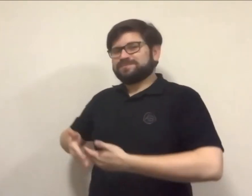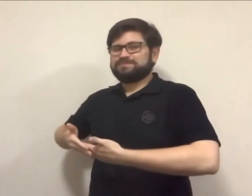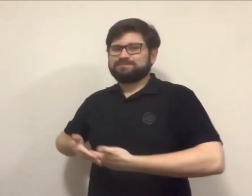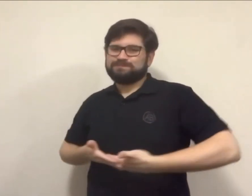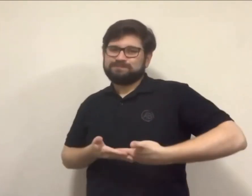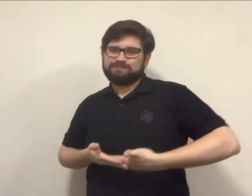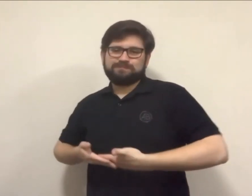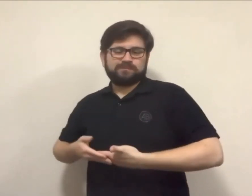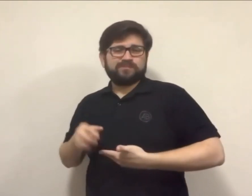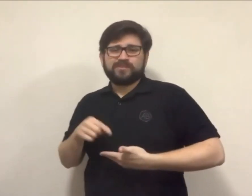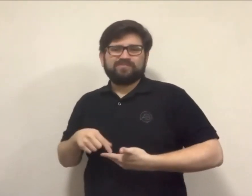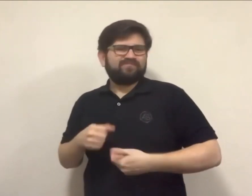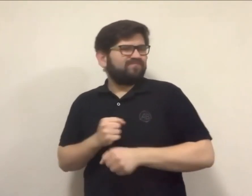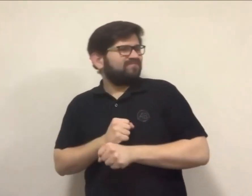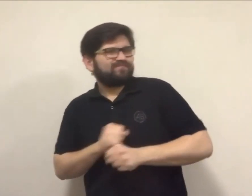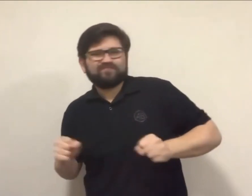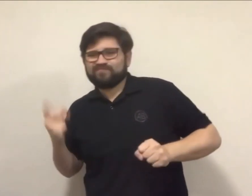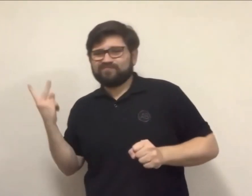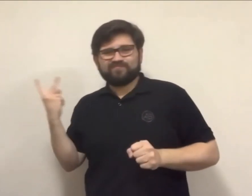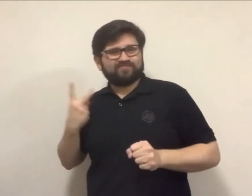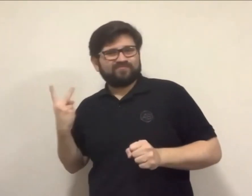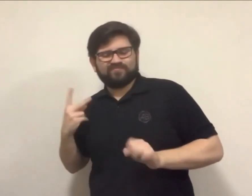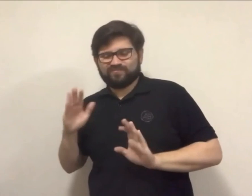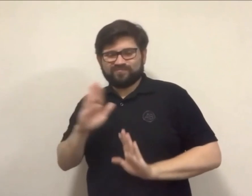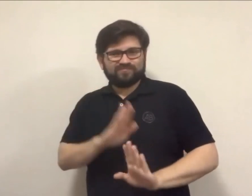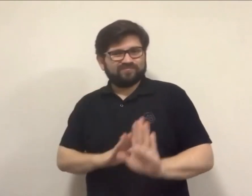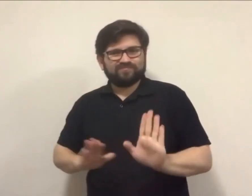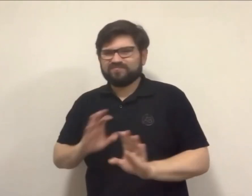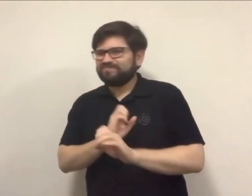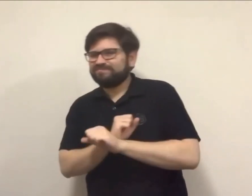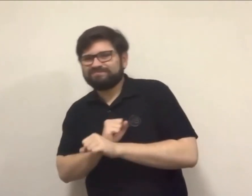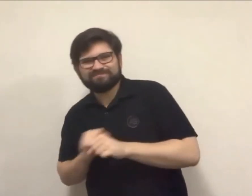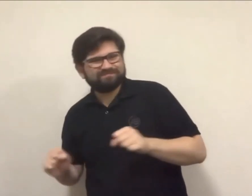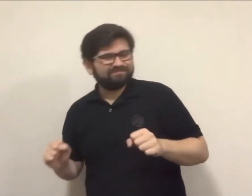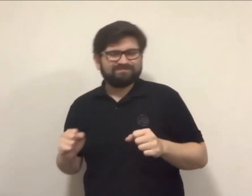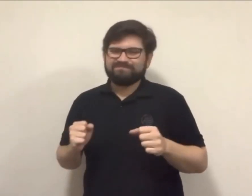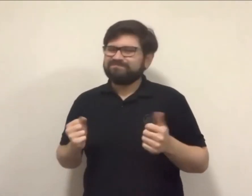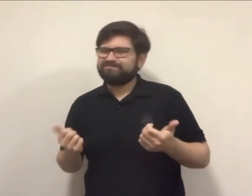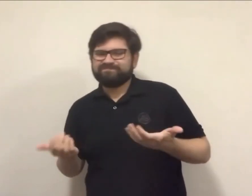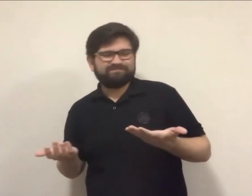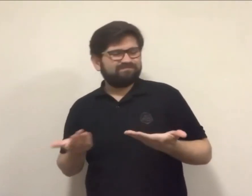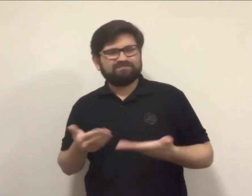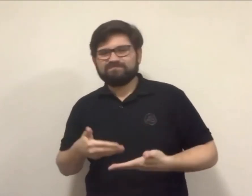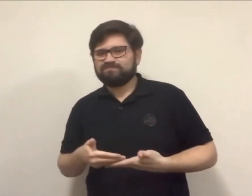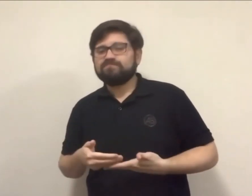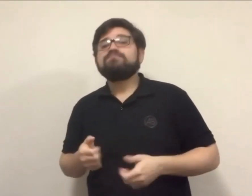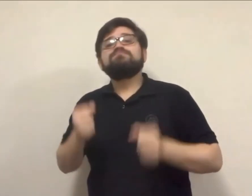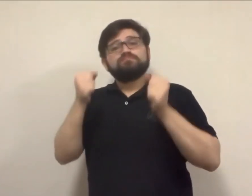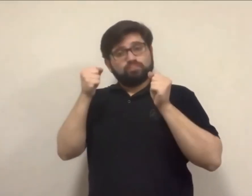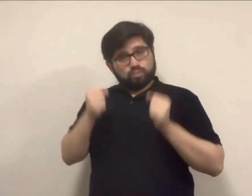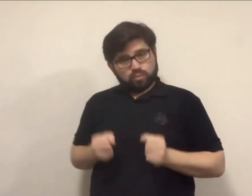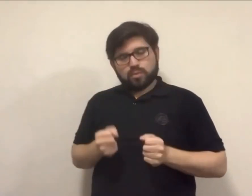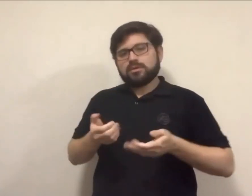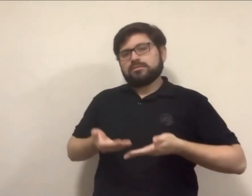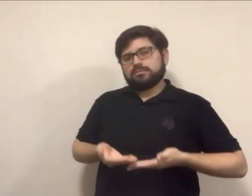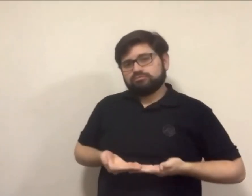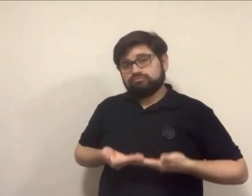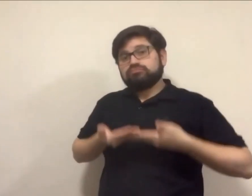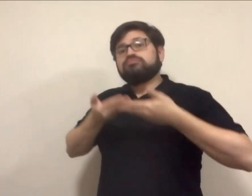Por ejemplo, si los padres tienen un bebé y no lo pueden